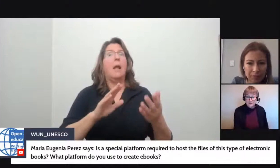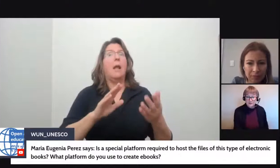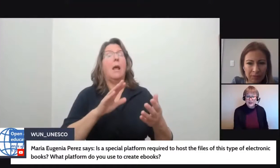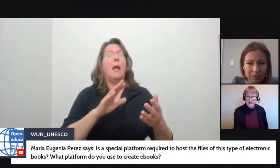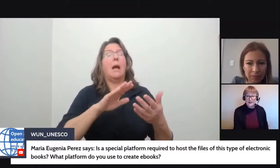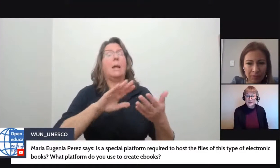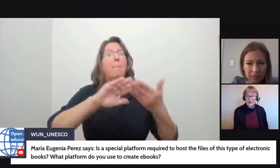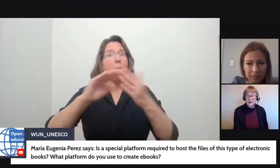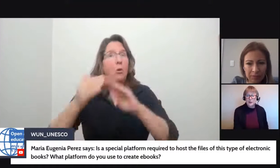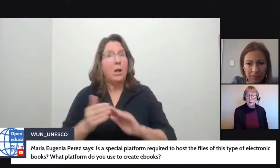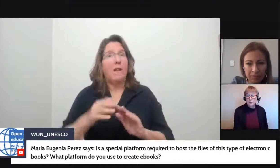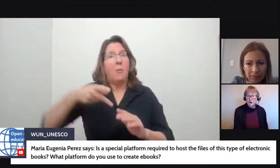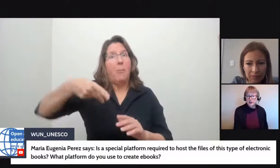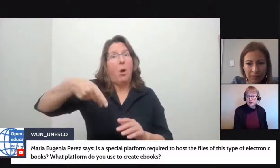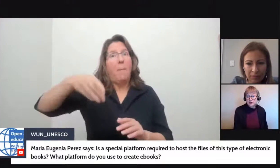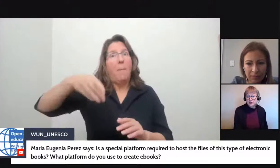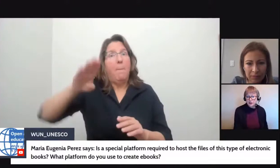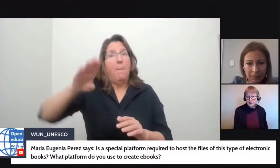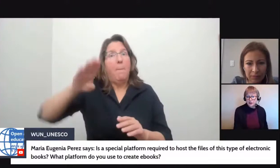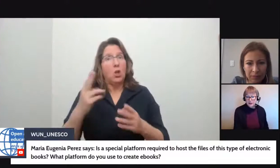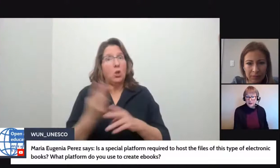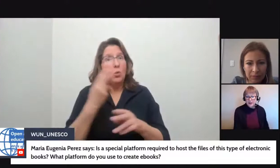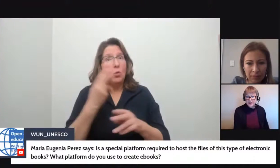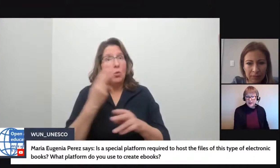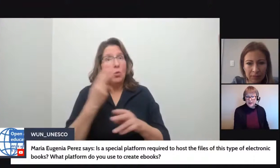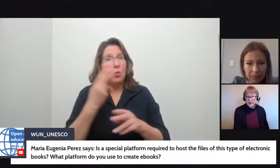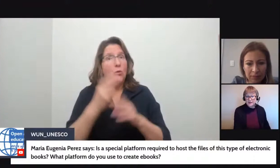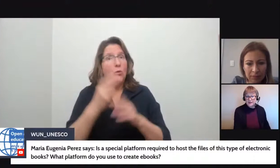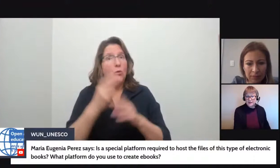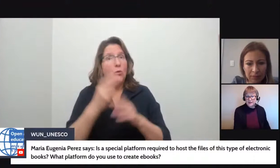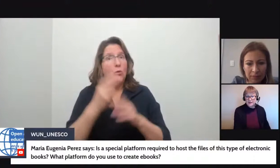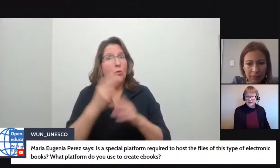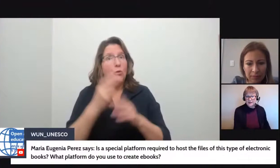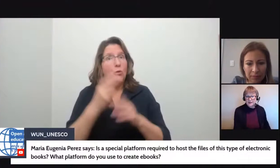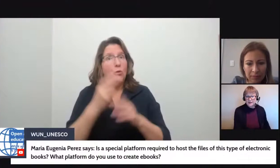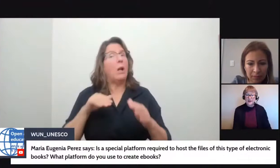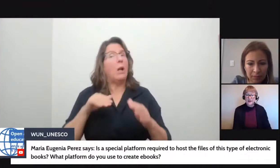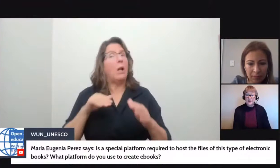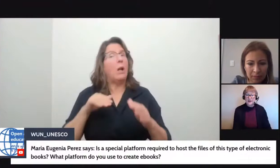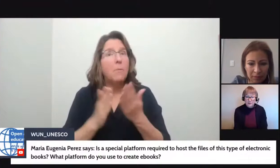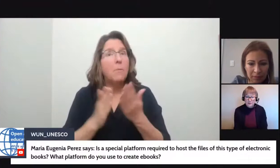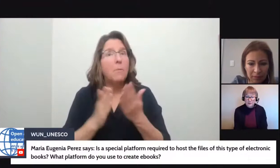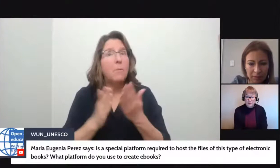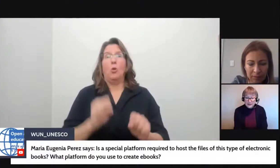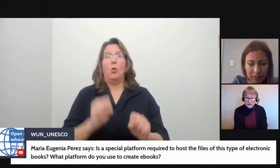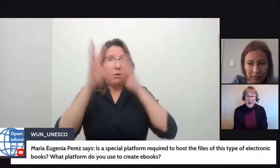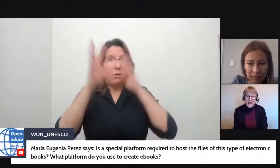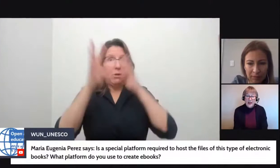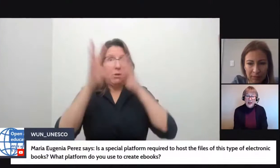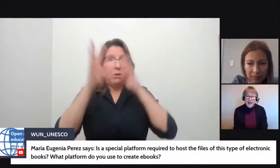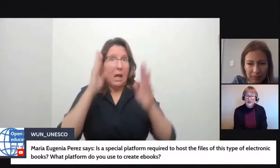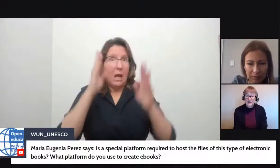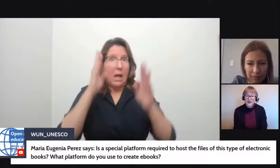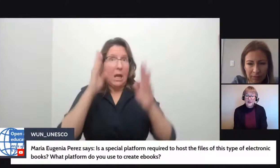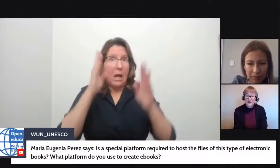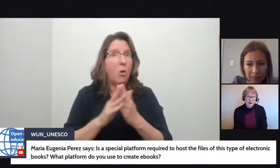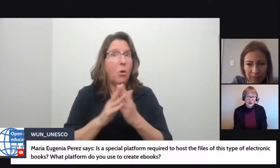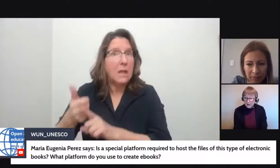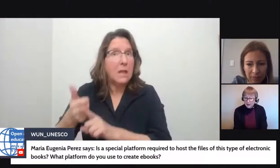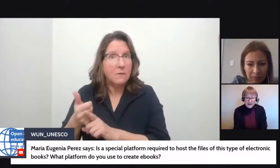Creo que esta es la última pregunta de Jaime Enrique Cortés. ¿Qué recomendaciones daría para aquellos que trabajan